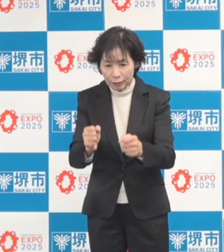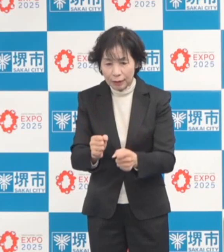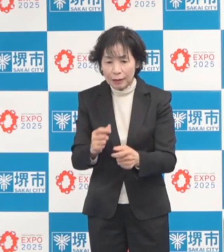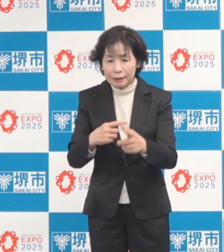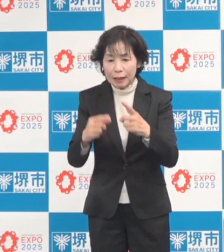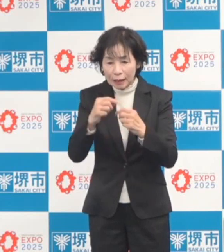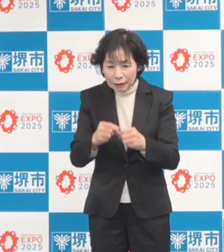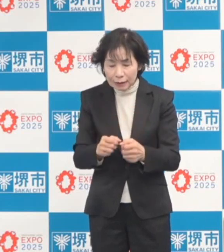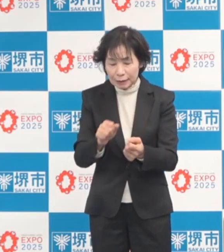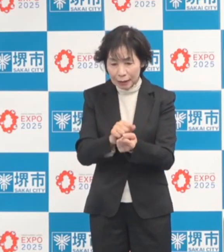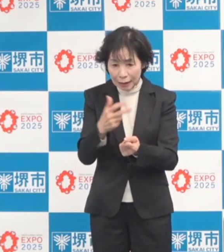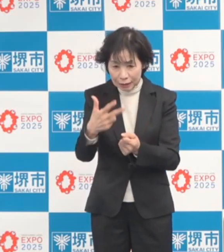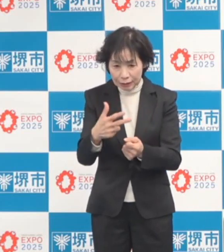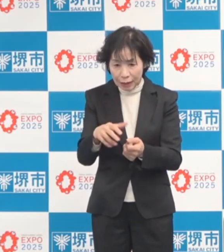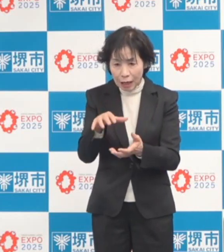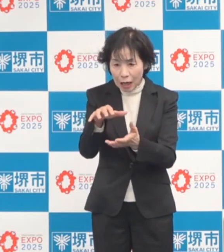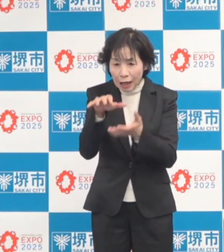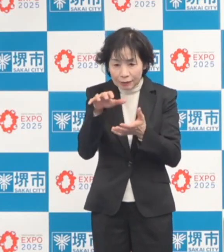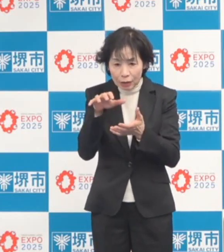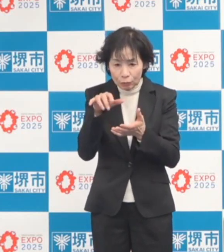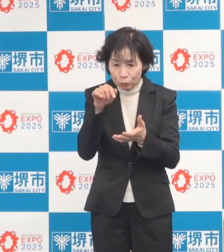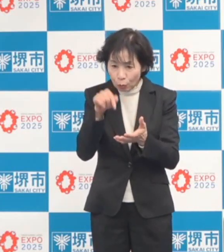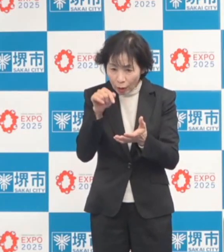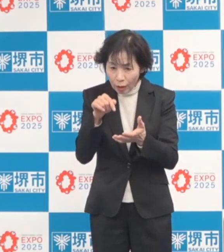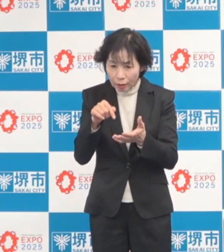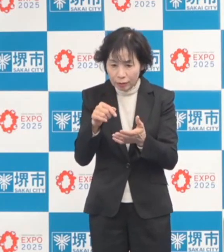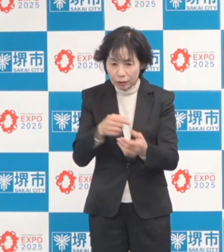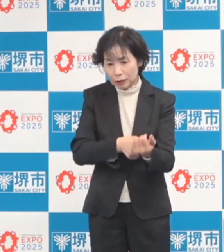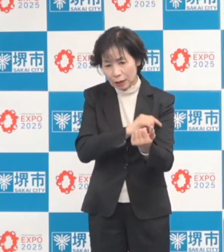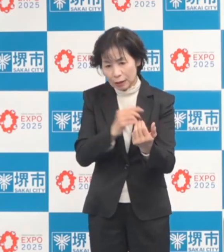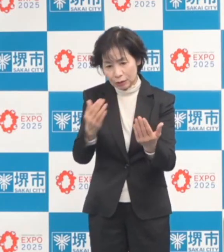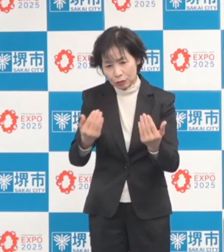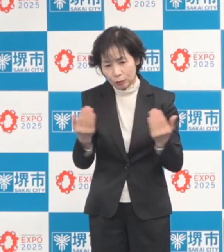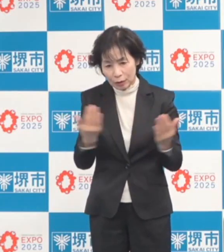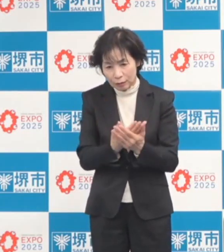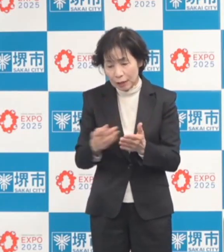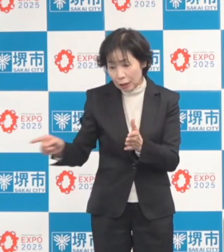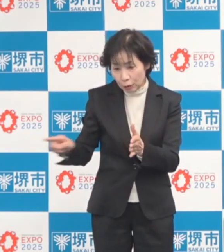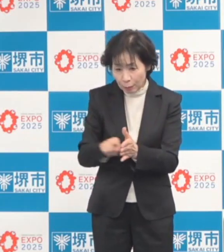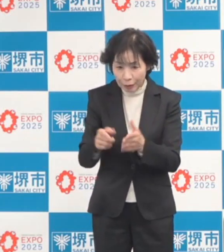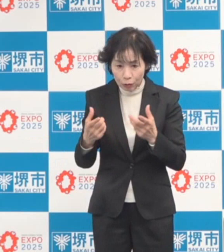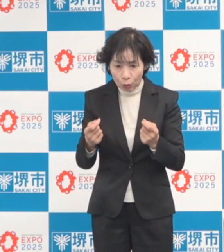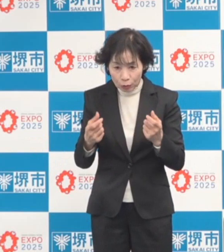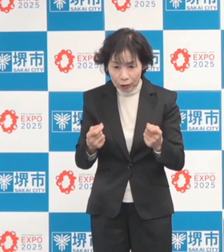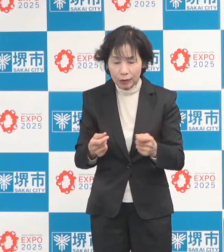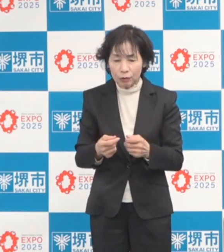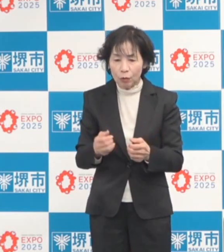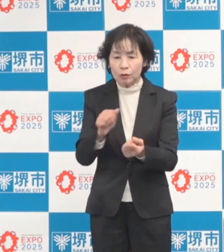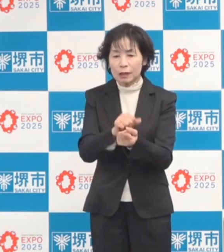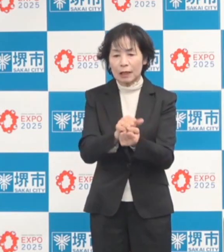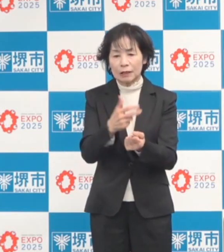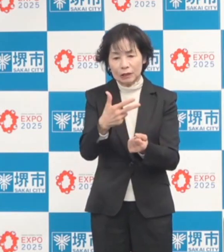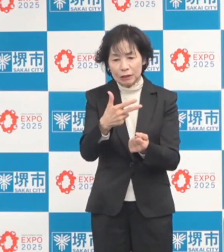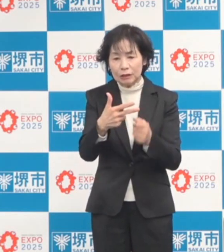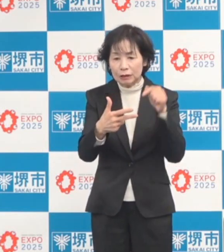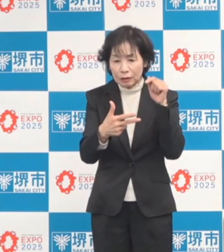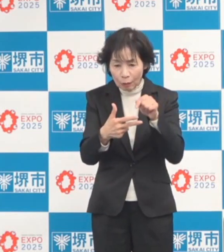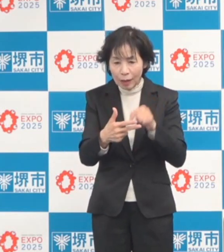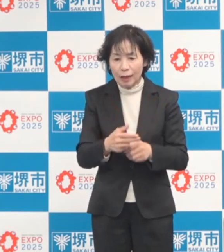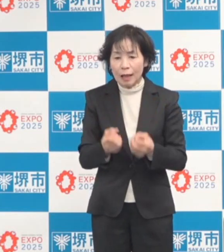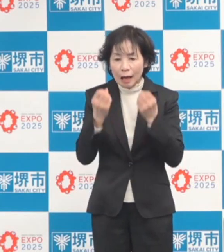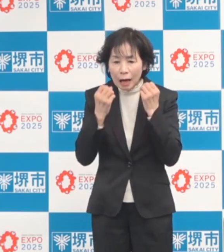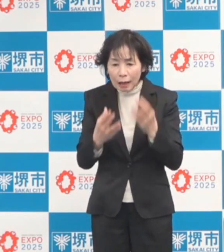ての稼ぐ力を高めなくてはなりません。今まで通りのこの堺市では新た